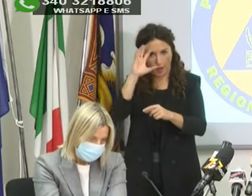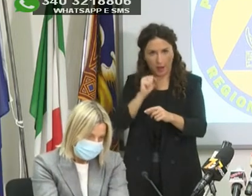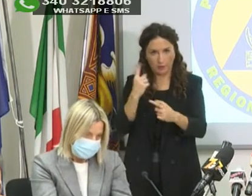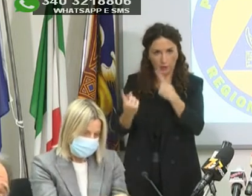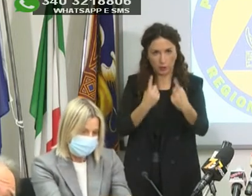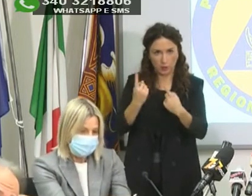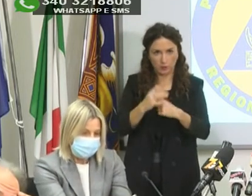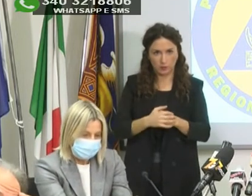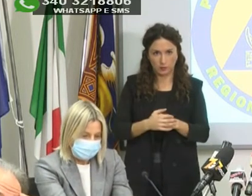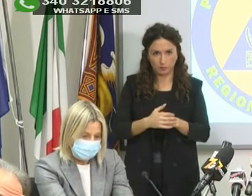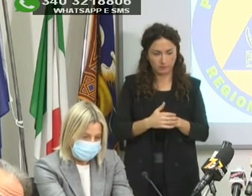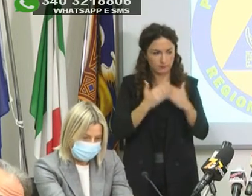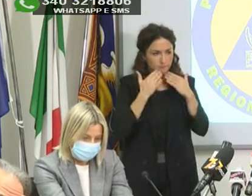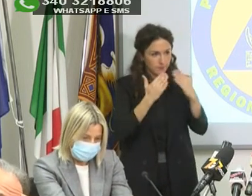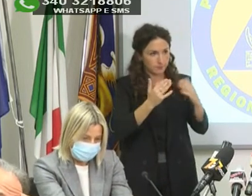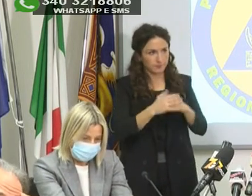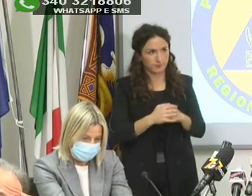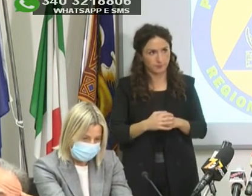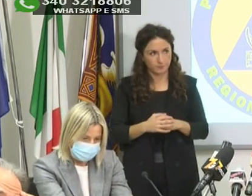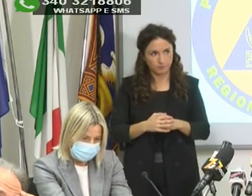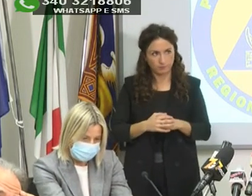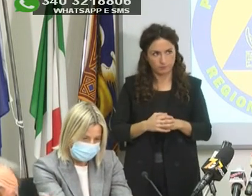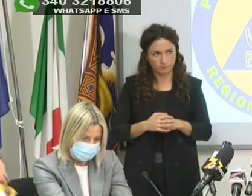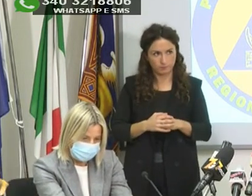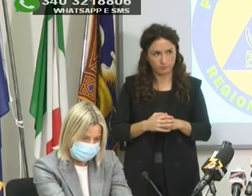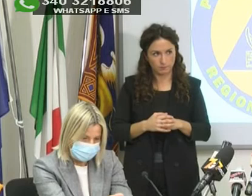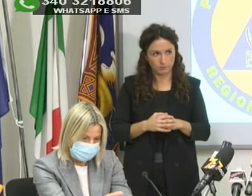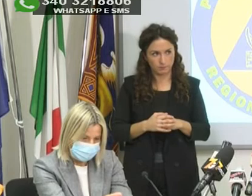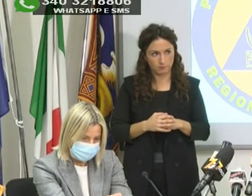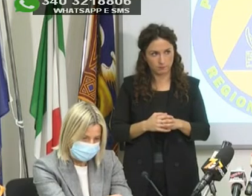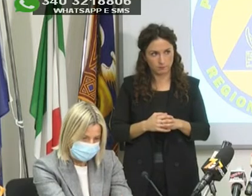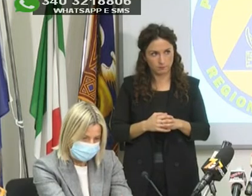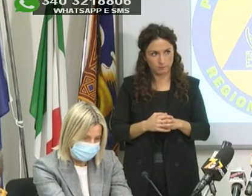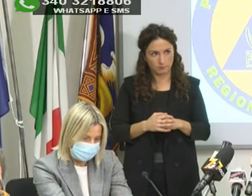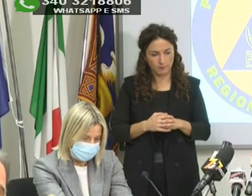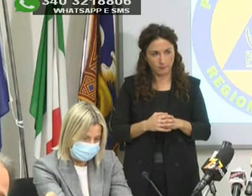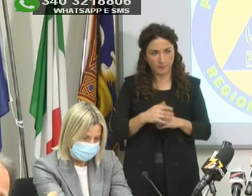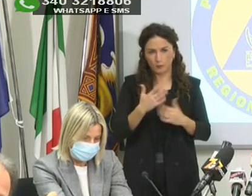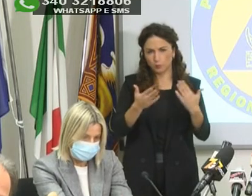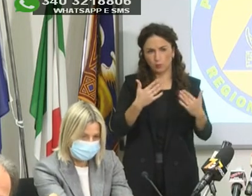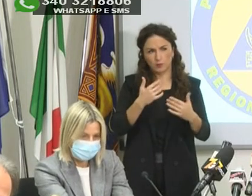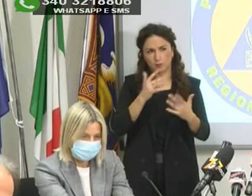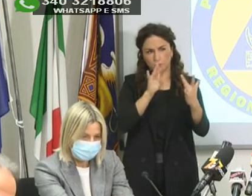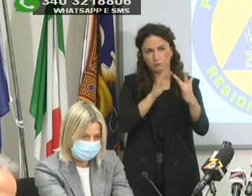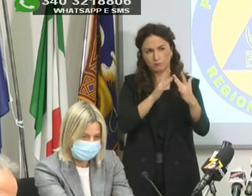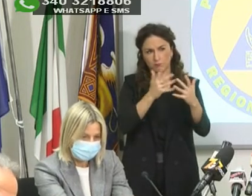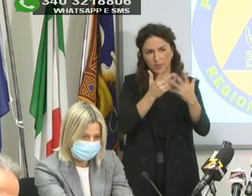tratta. Benissimo, grazie. Prego, se lo vuol dare a Federico... giro dal Ben così in tre secondi dal Ben fa